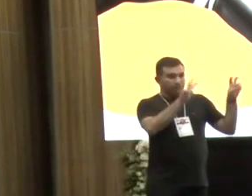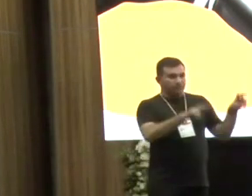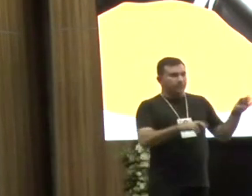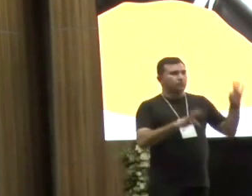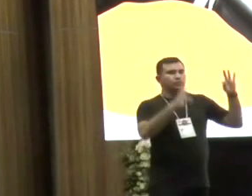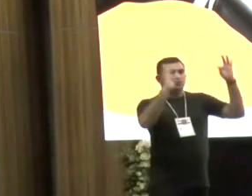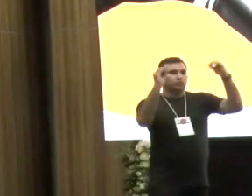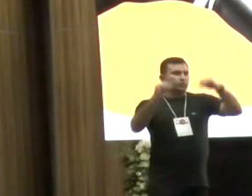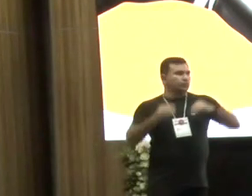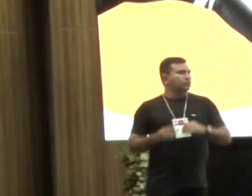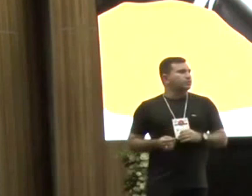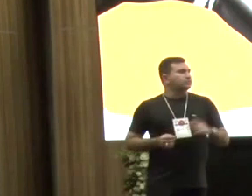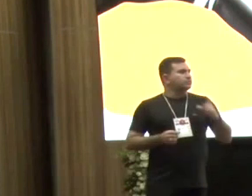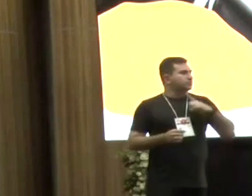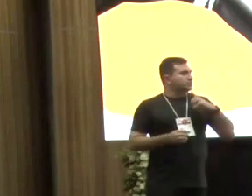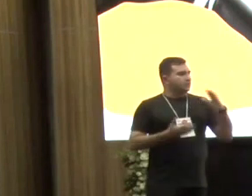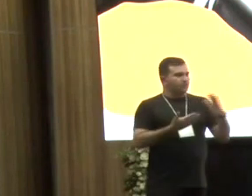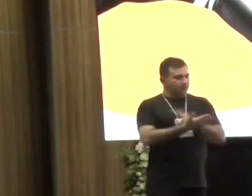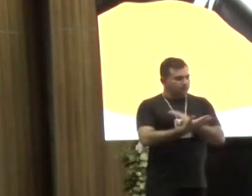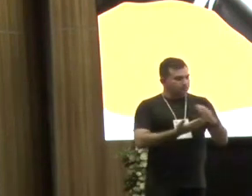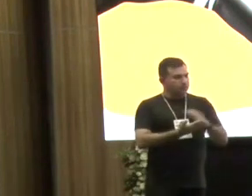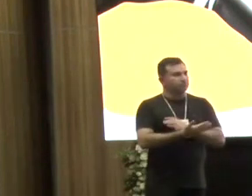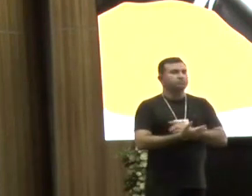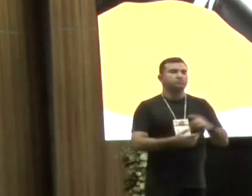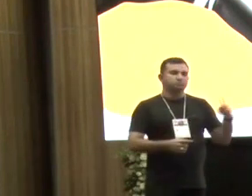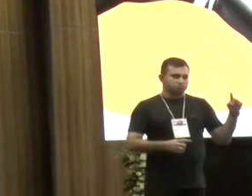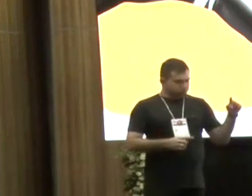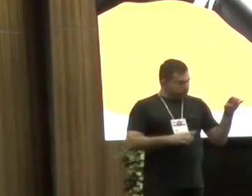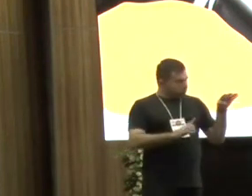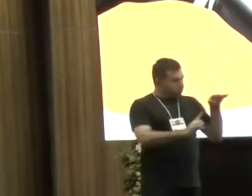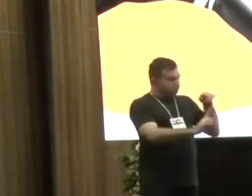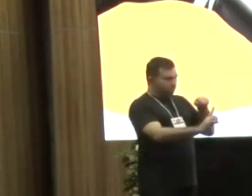tudo, havia os mestres e os discípulos.